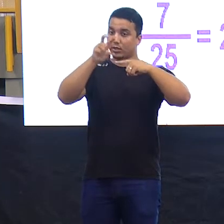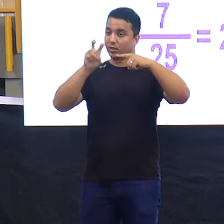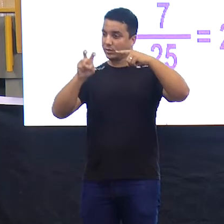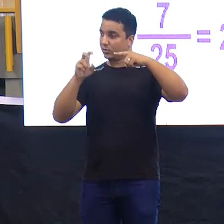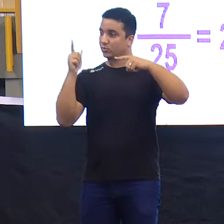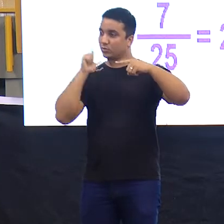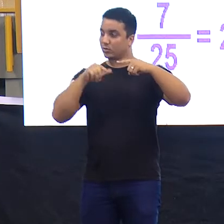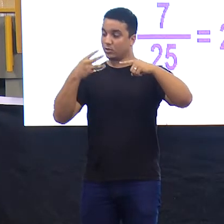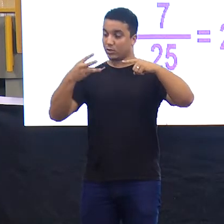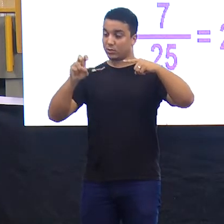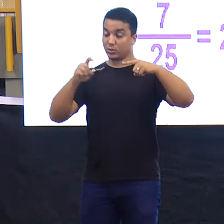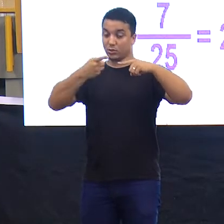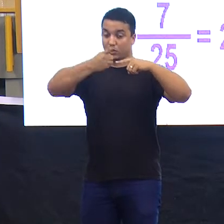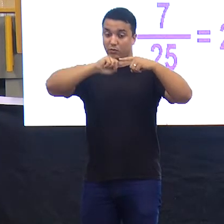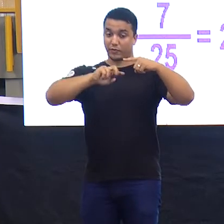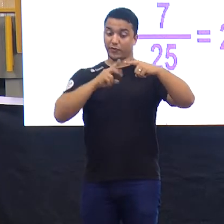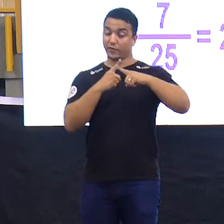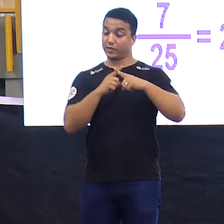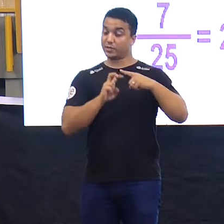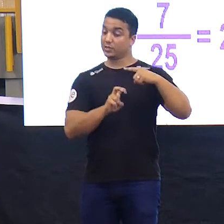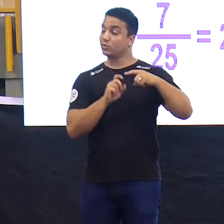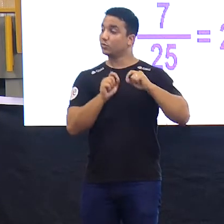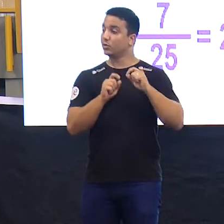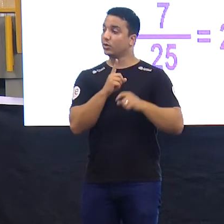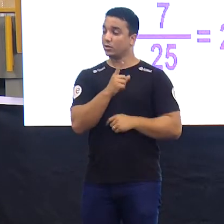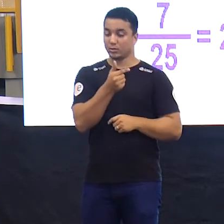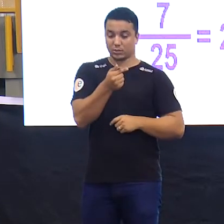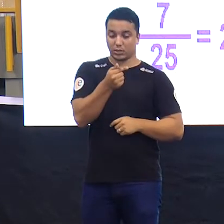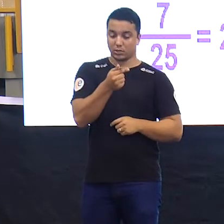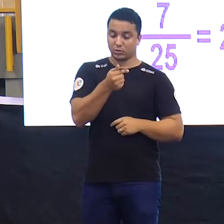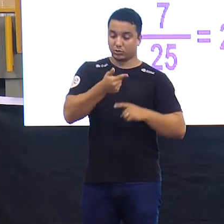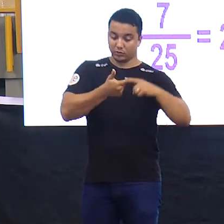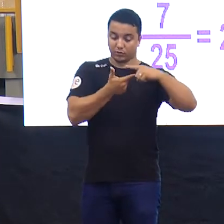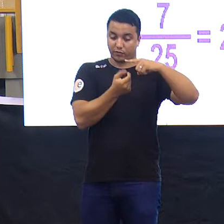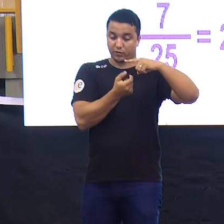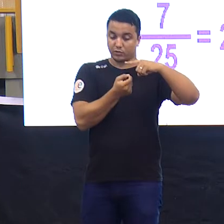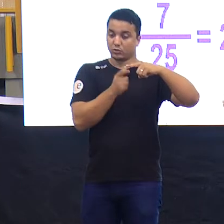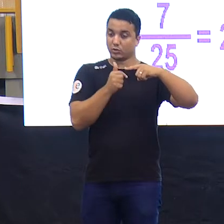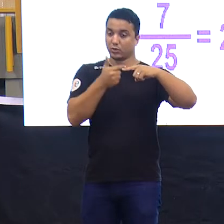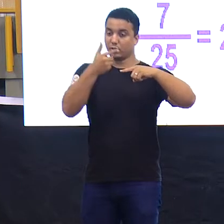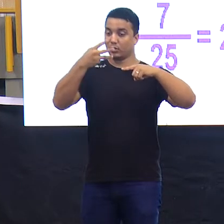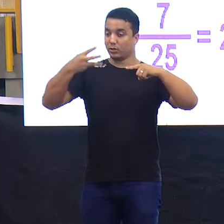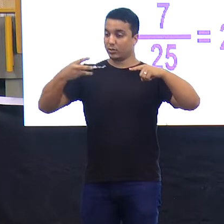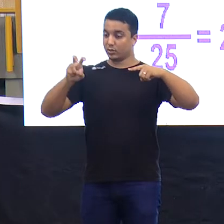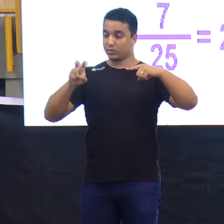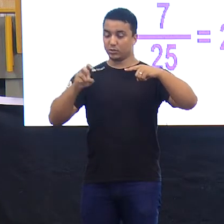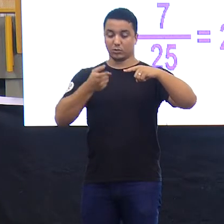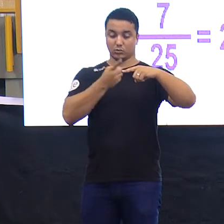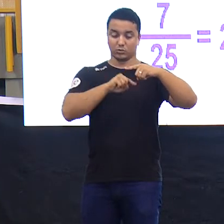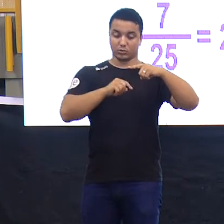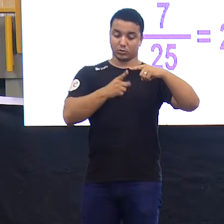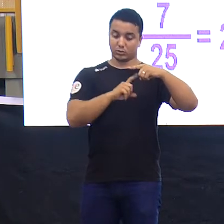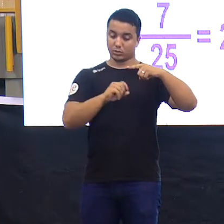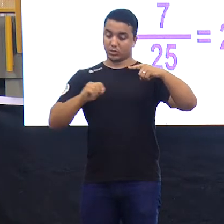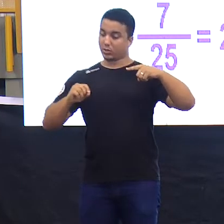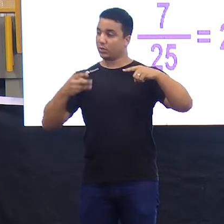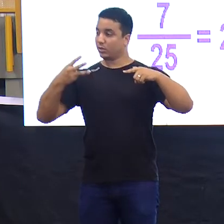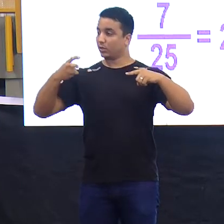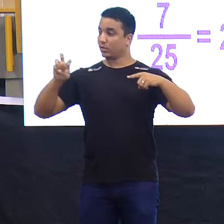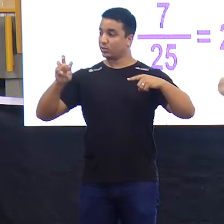fizer o vezes 5 embaixo, 7 sobre 20, 35 sobre 100.